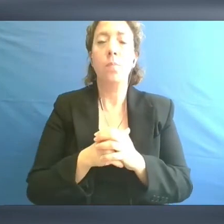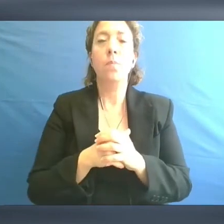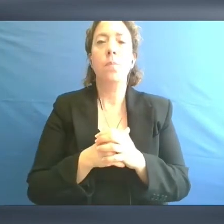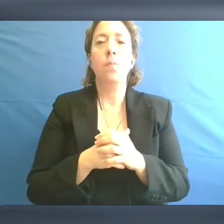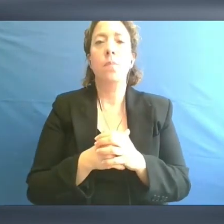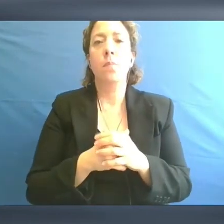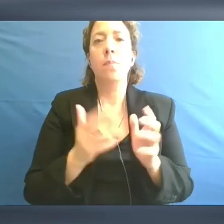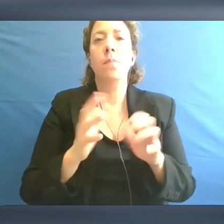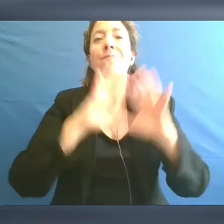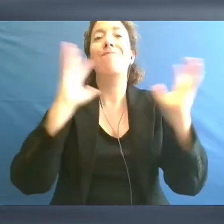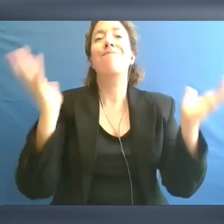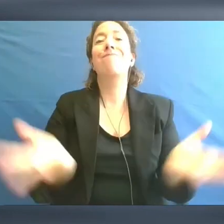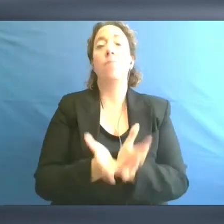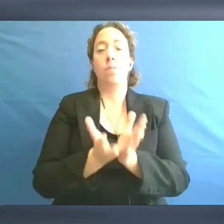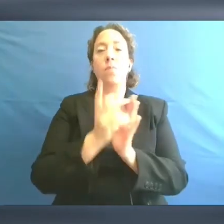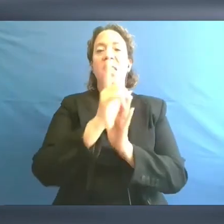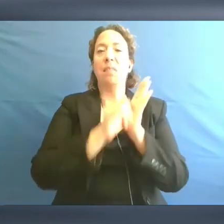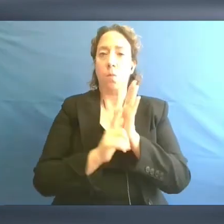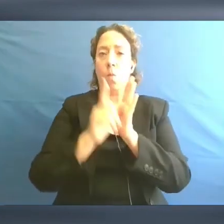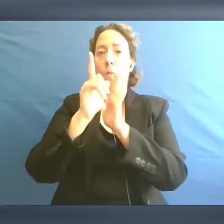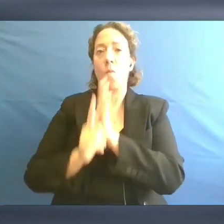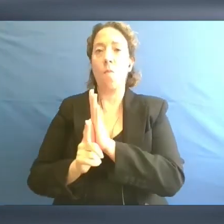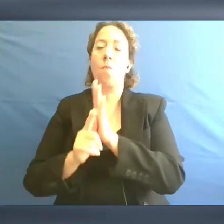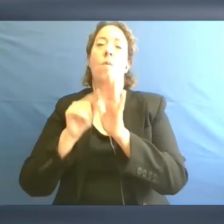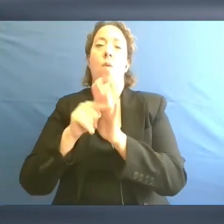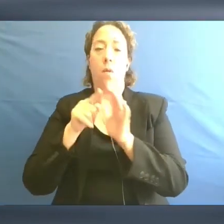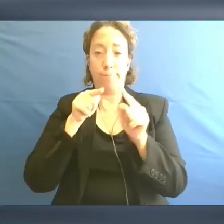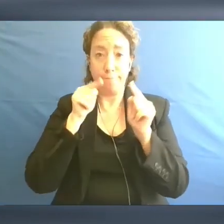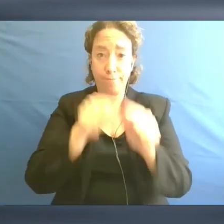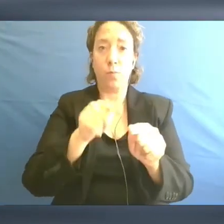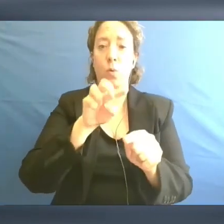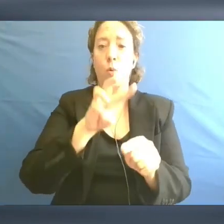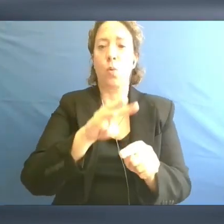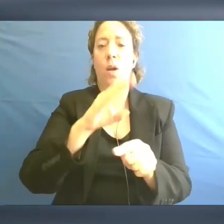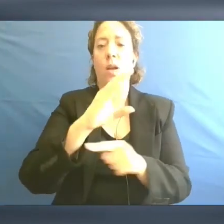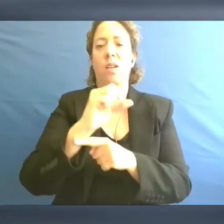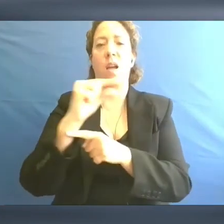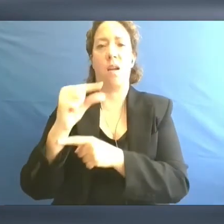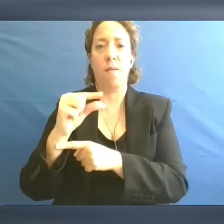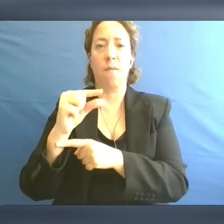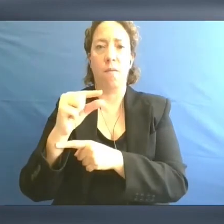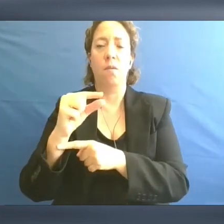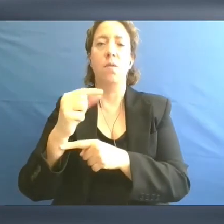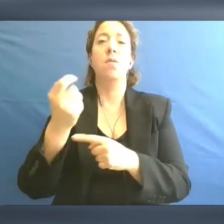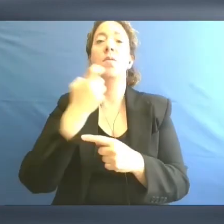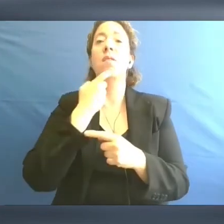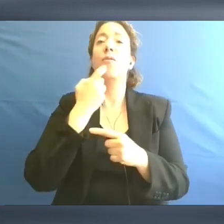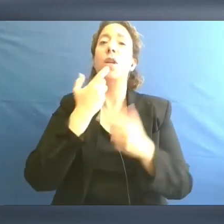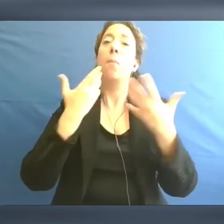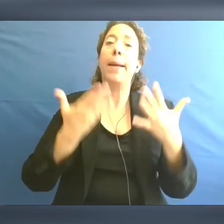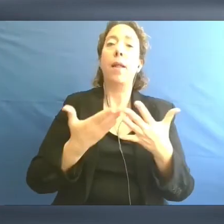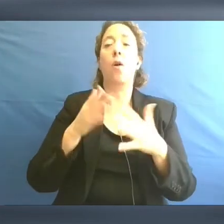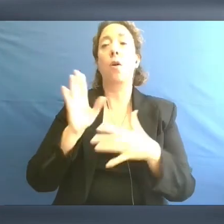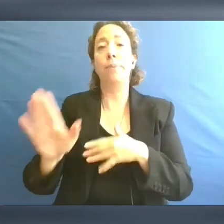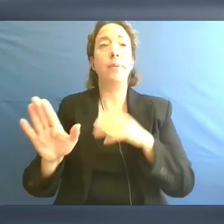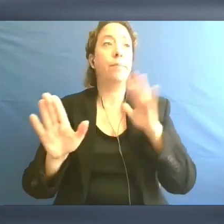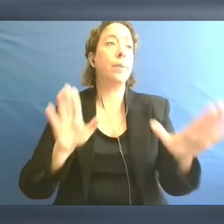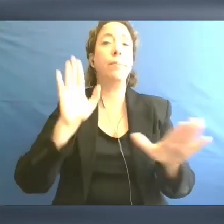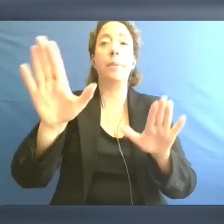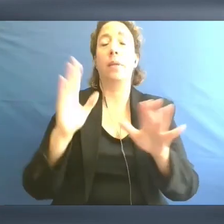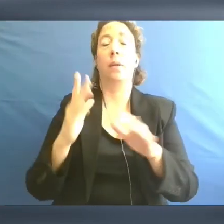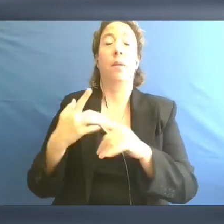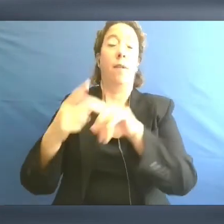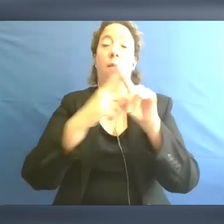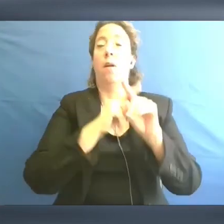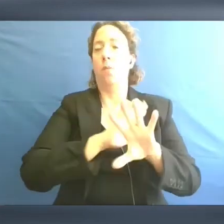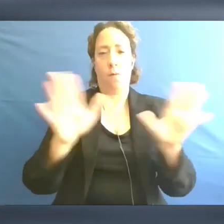des législations qui font plus ou moins directement référence à WCAG et ça veut dire qu'on peut plus permettre d'avoir des outils. Il faut que les documents soient accessibles et il faut